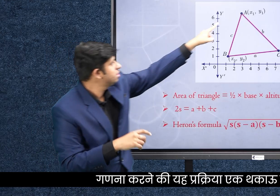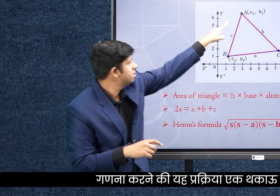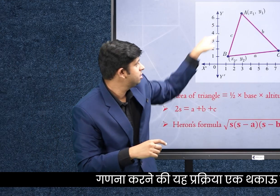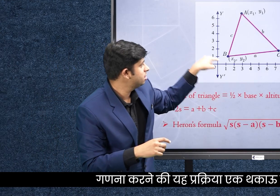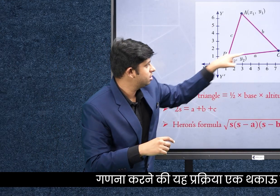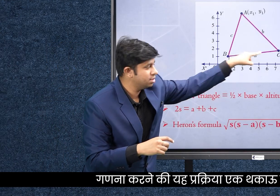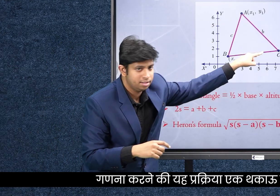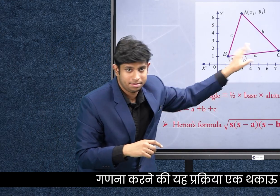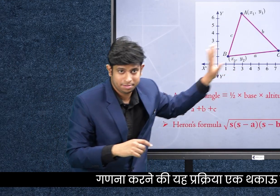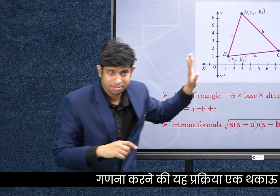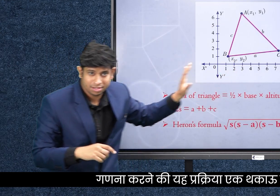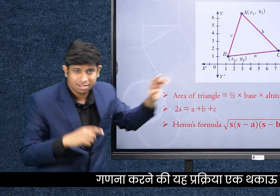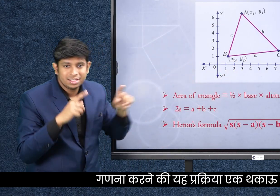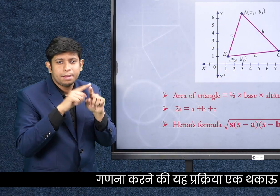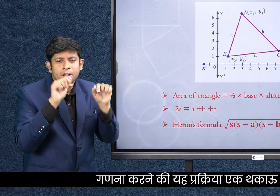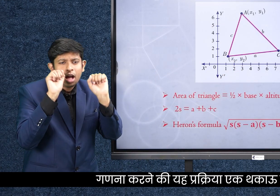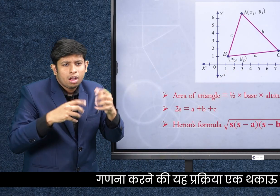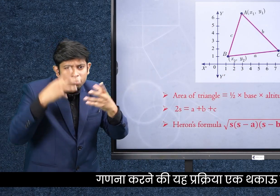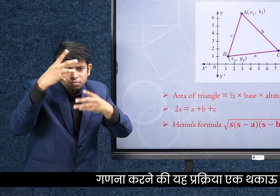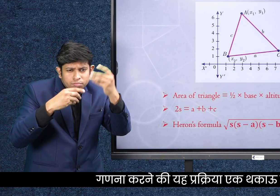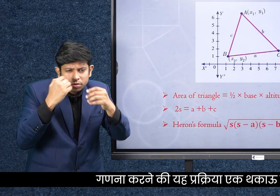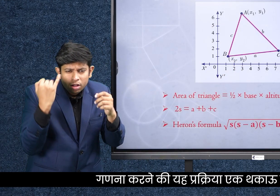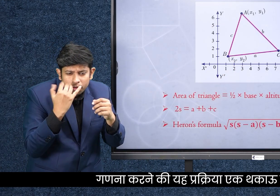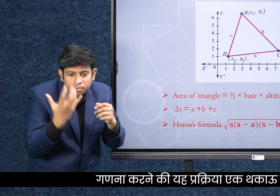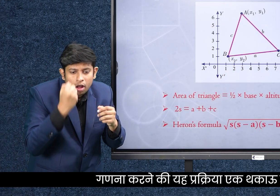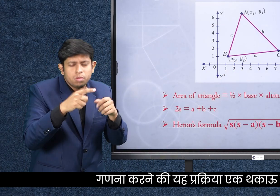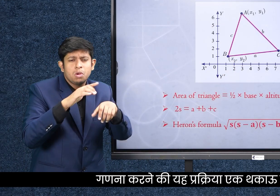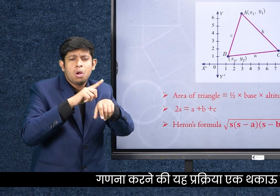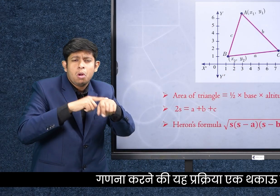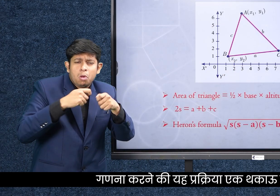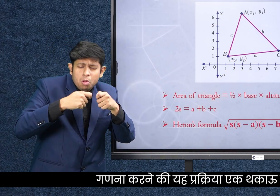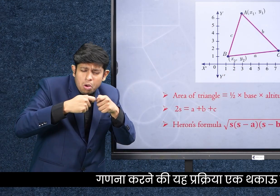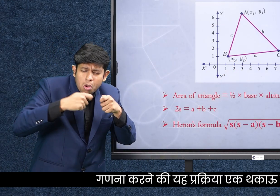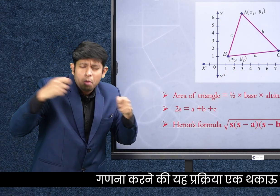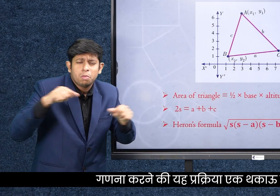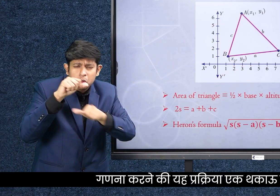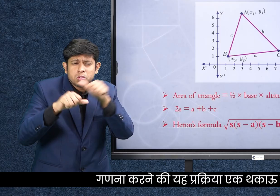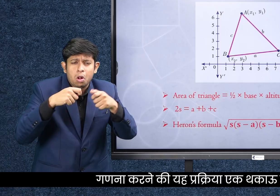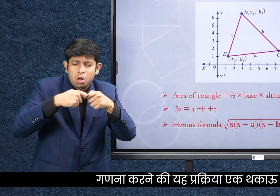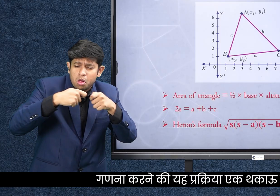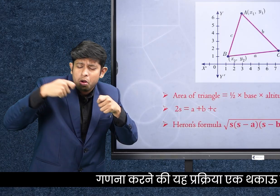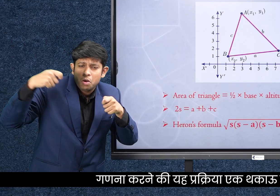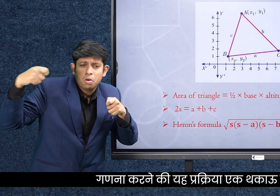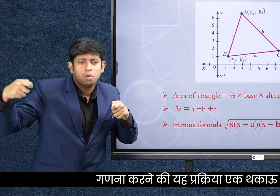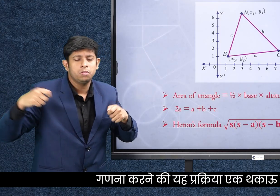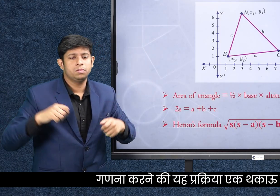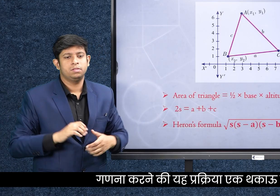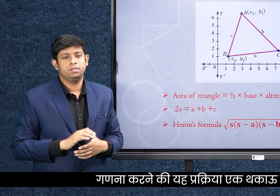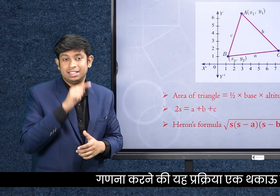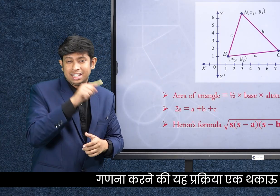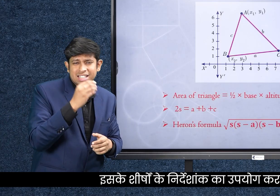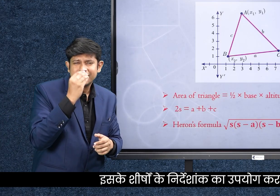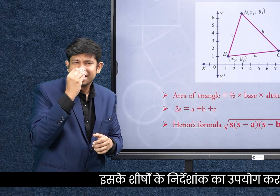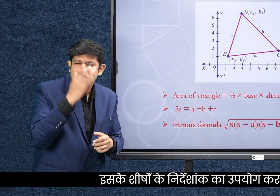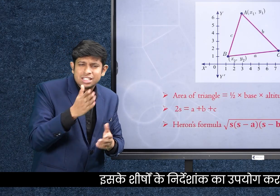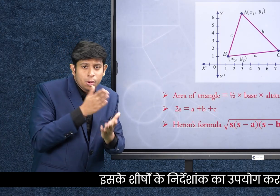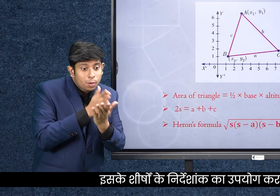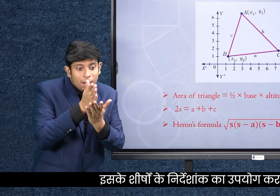गणना करने की यह प्रक्रिया एक थकाऊ प्रक्रिया होगी। नीचे हम शीर्षों